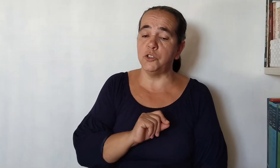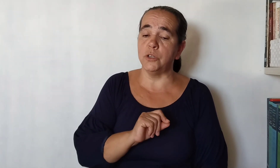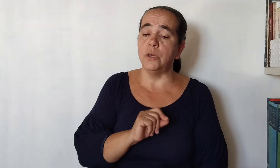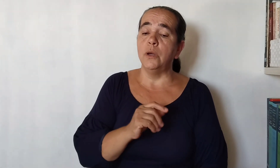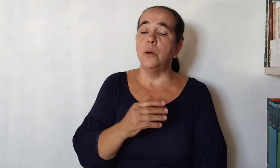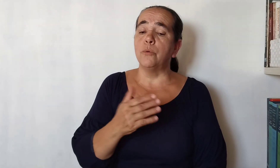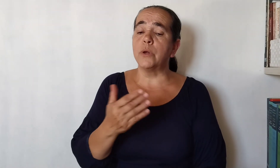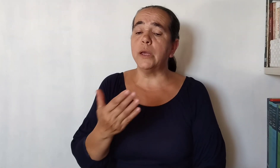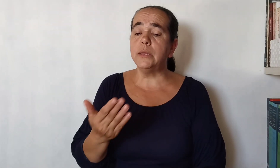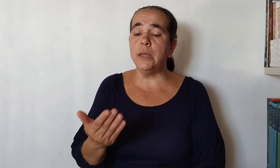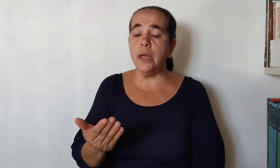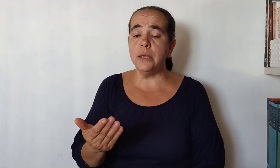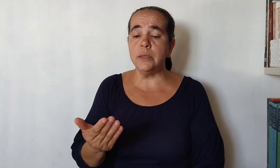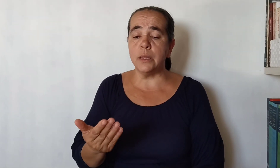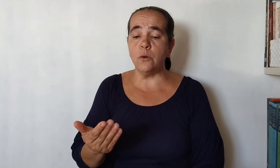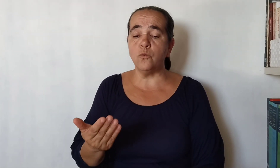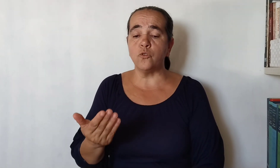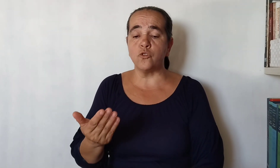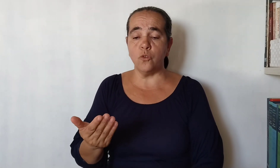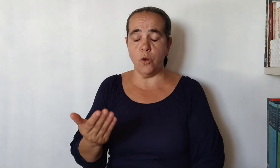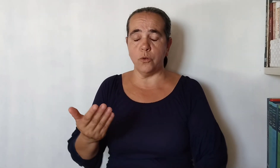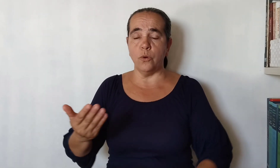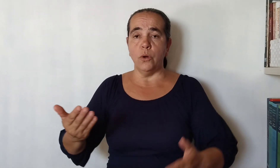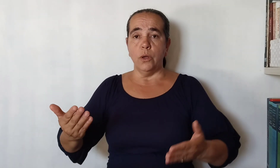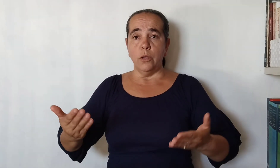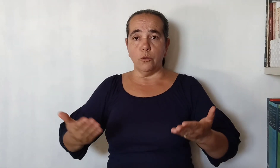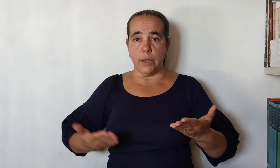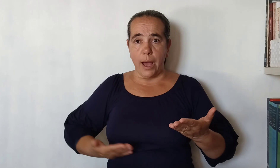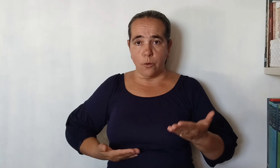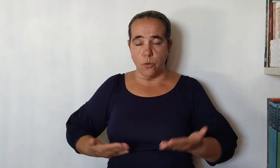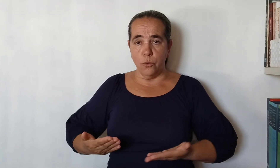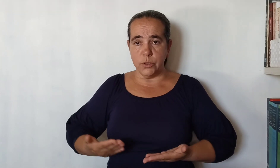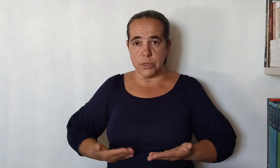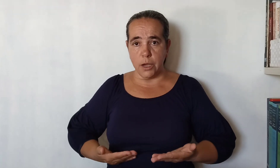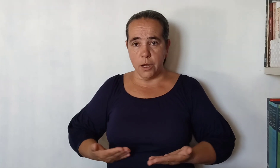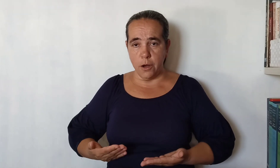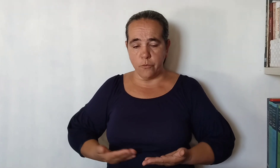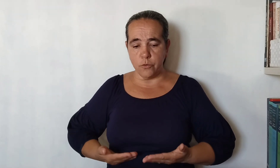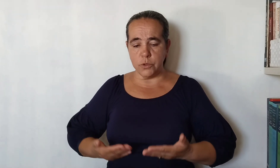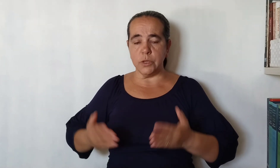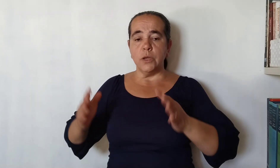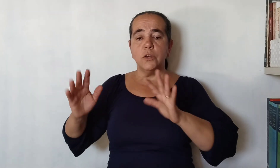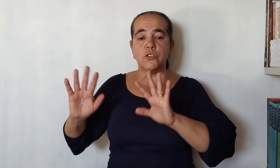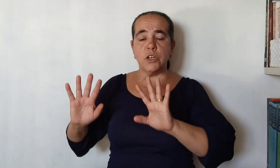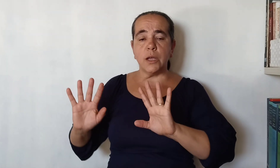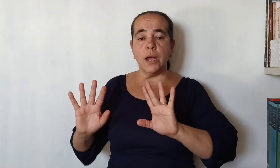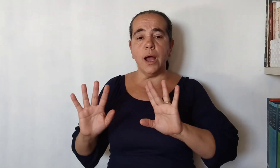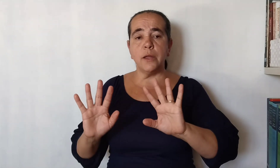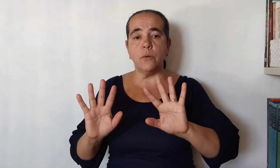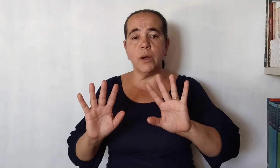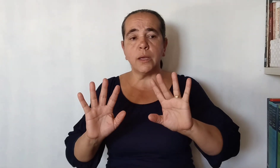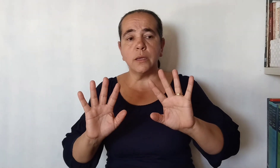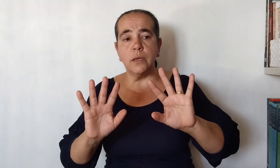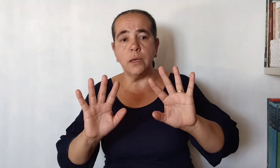semente? Porque tem então joio. Eu trago os servos, chegaram